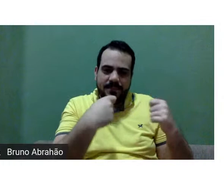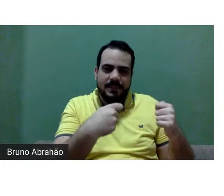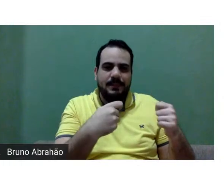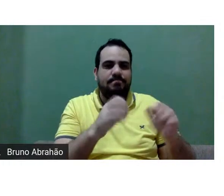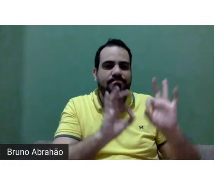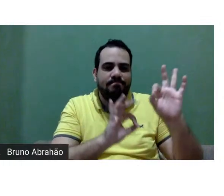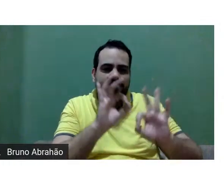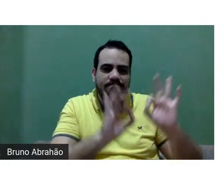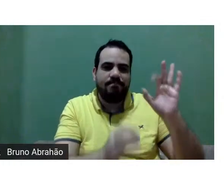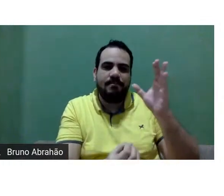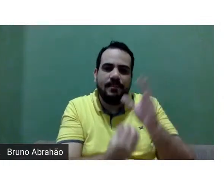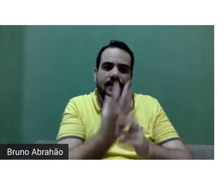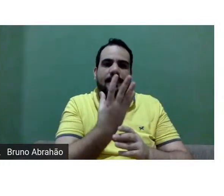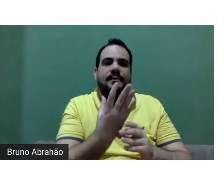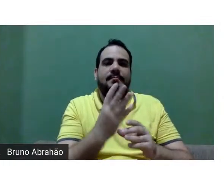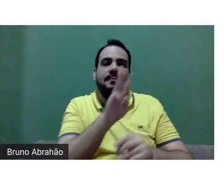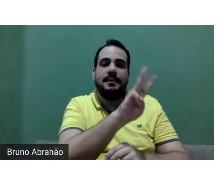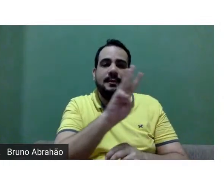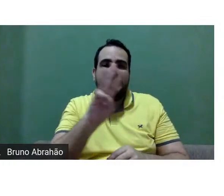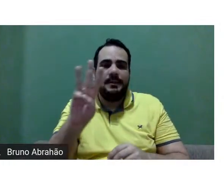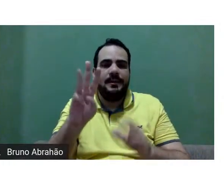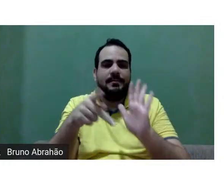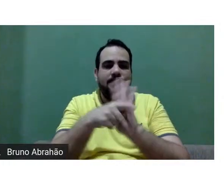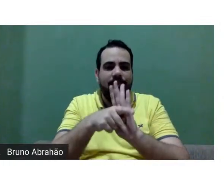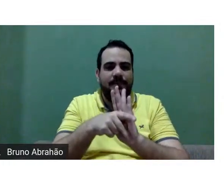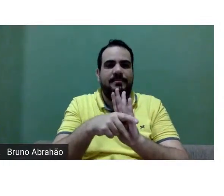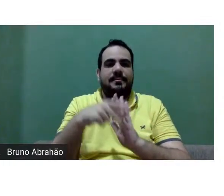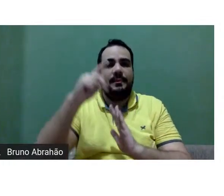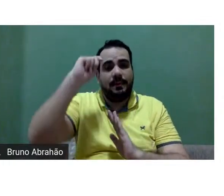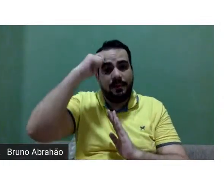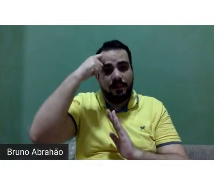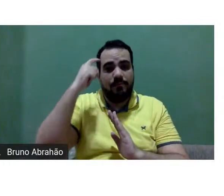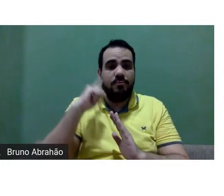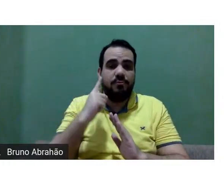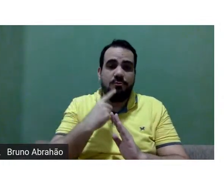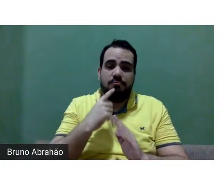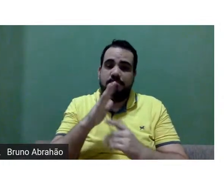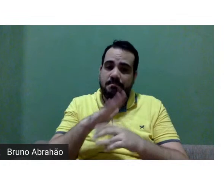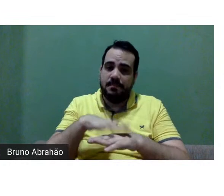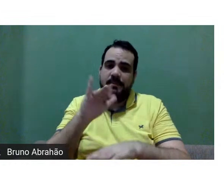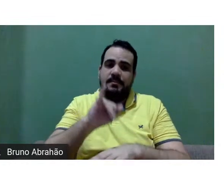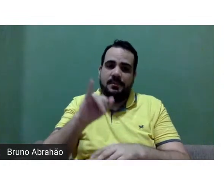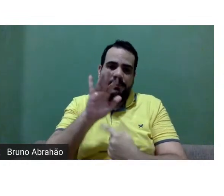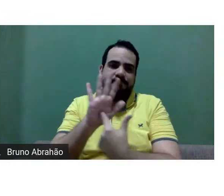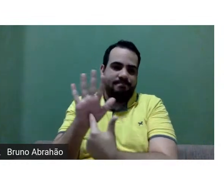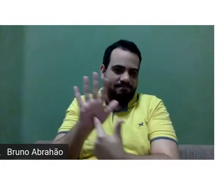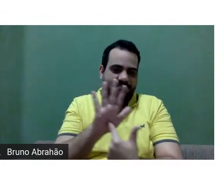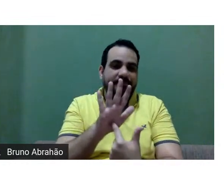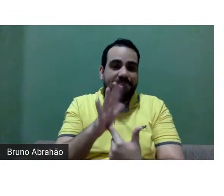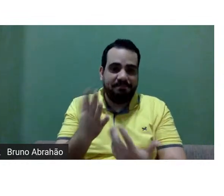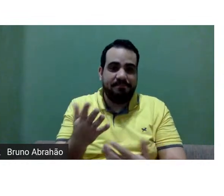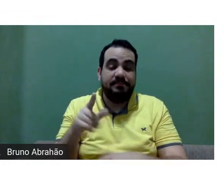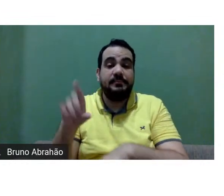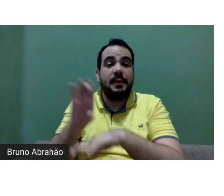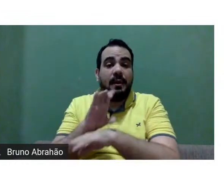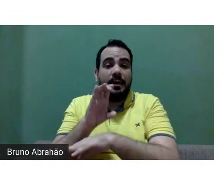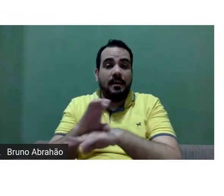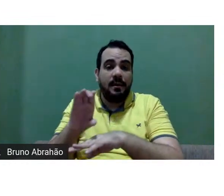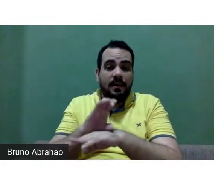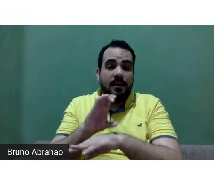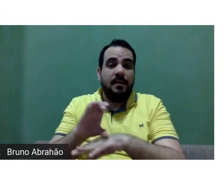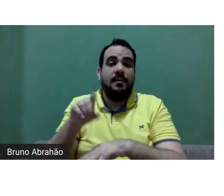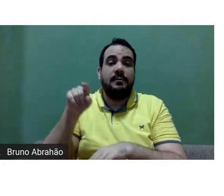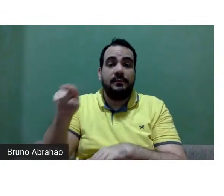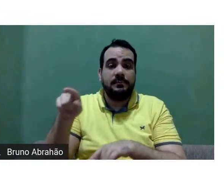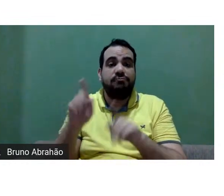buscando assim todo esse material É voltado para a arte e publicando nas mídias sociais em sites